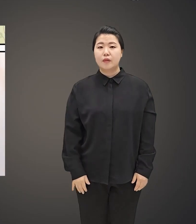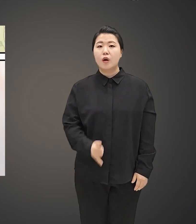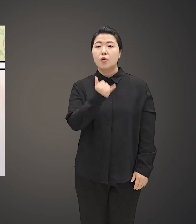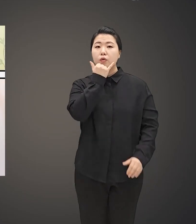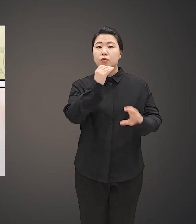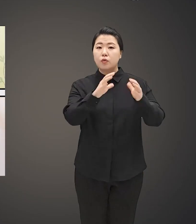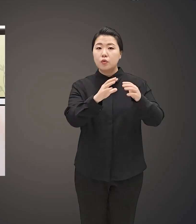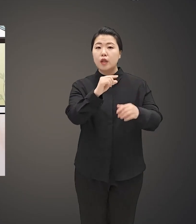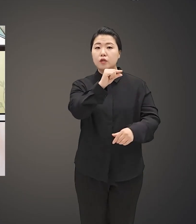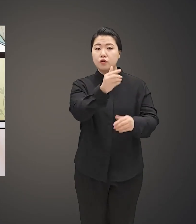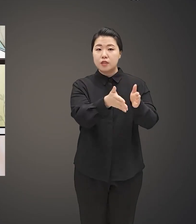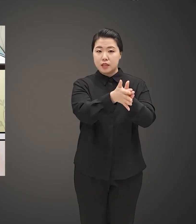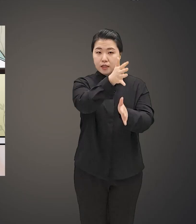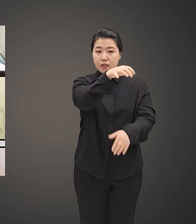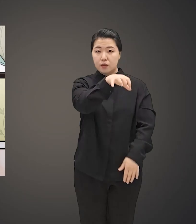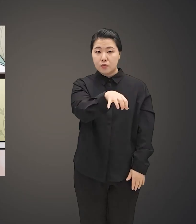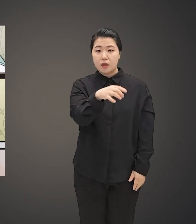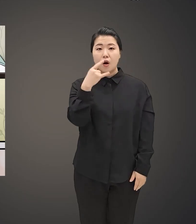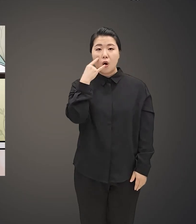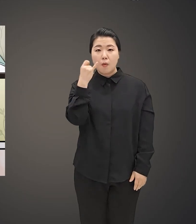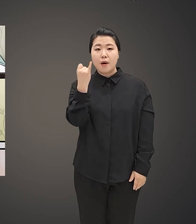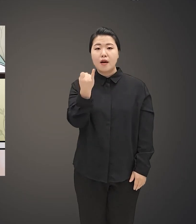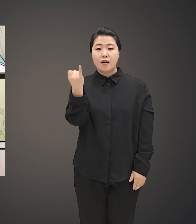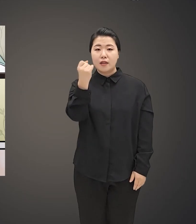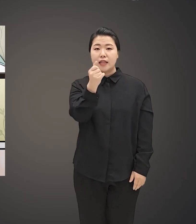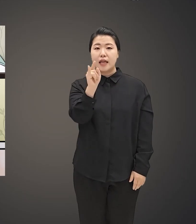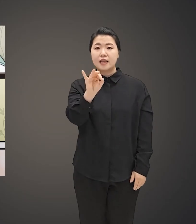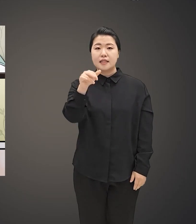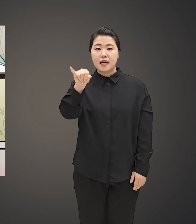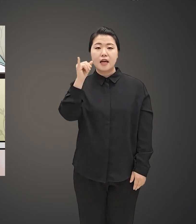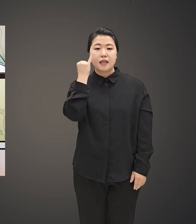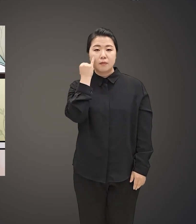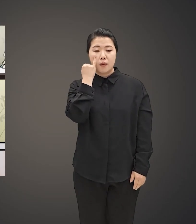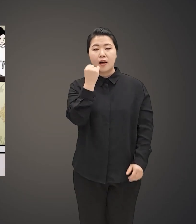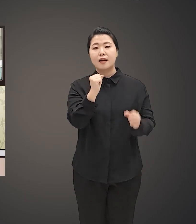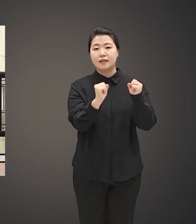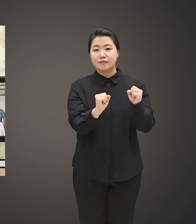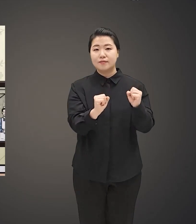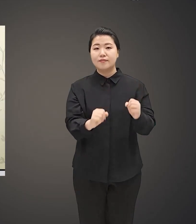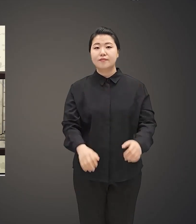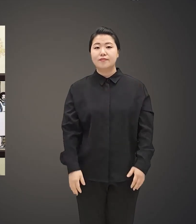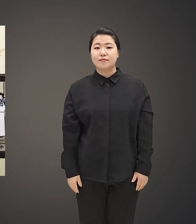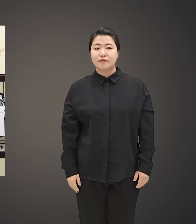그렇게 가게 된 독일의 지시, 엄마의 언니인 행자 이모가 계신 곳이다.